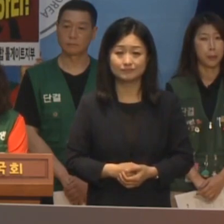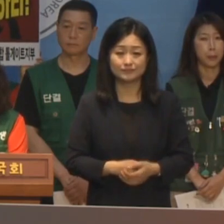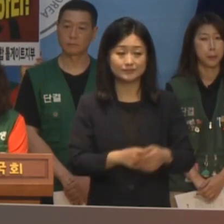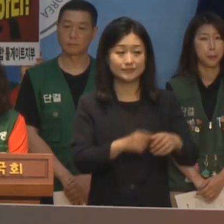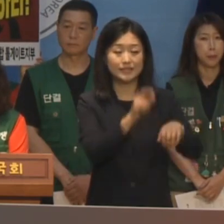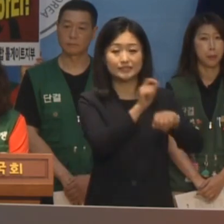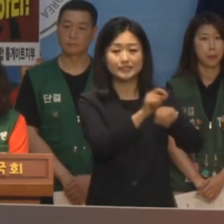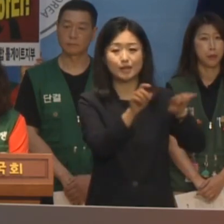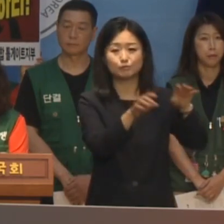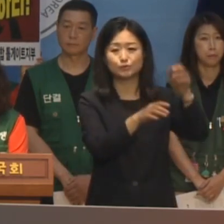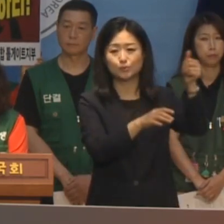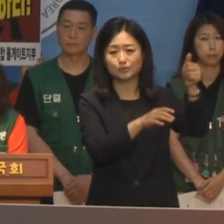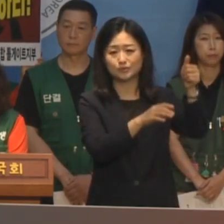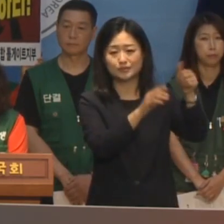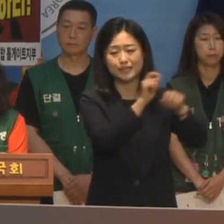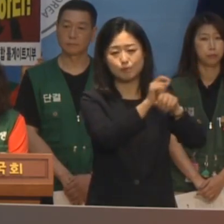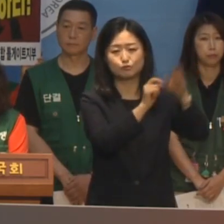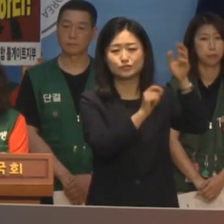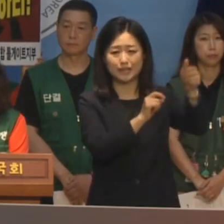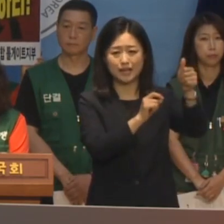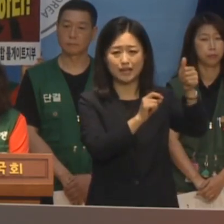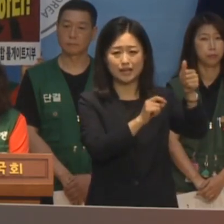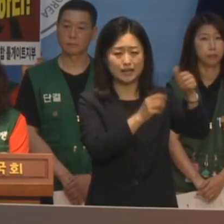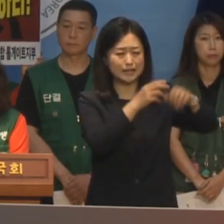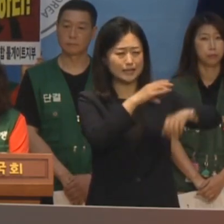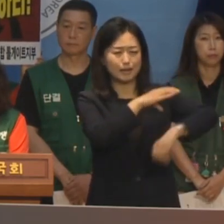사무장의 갑질에 움츠리고